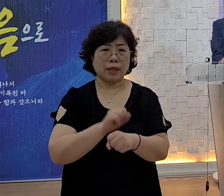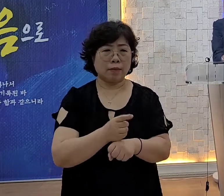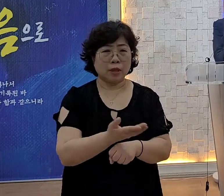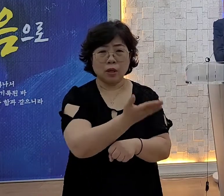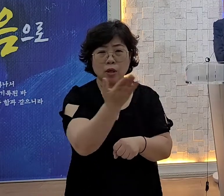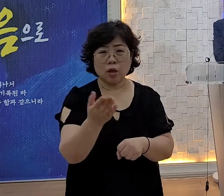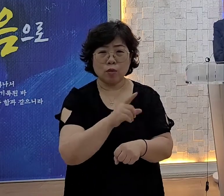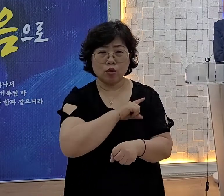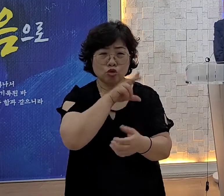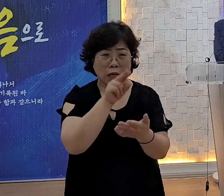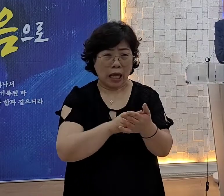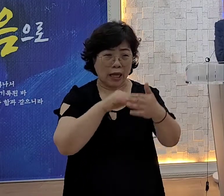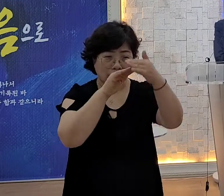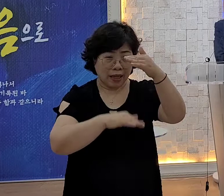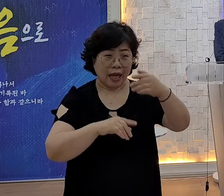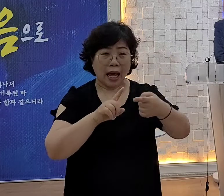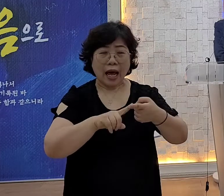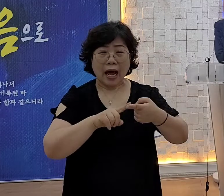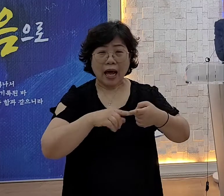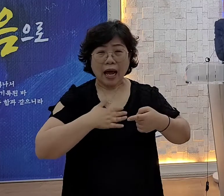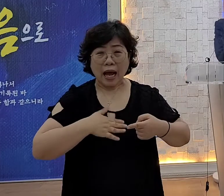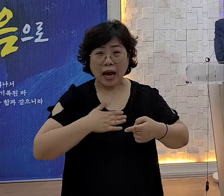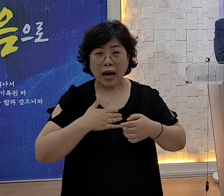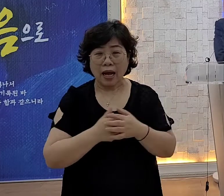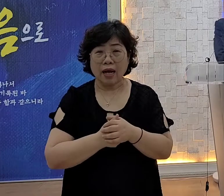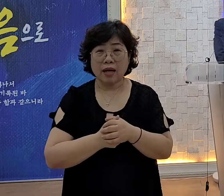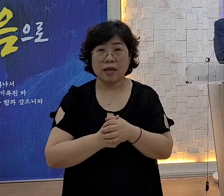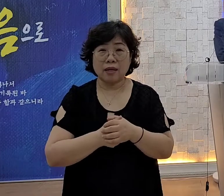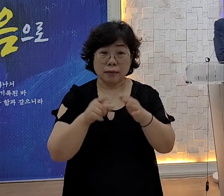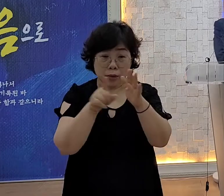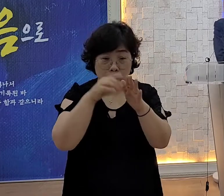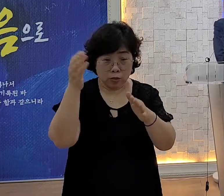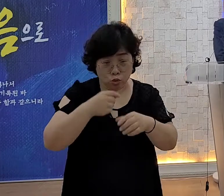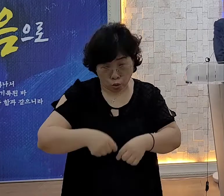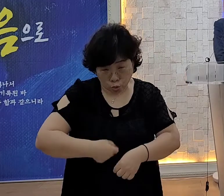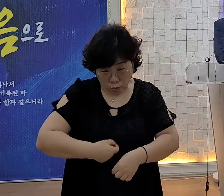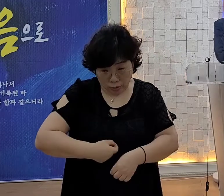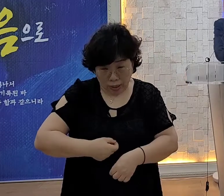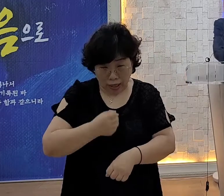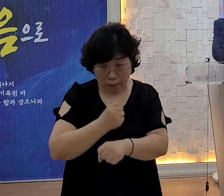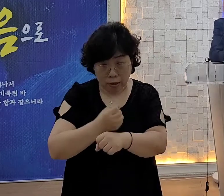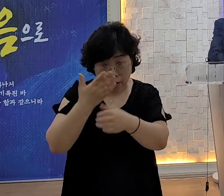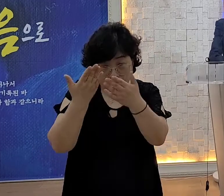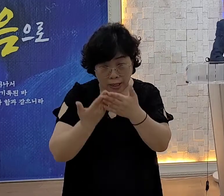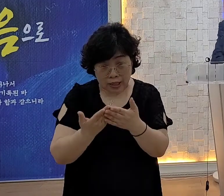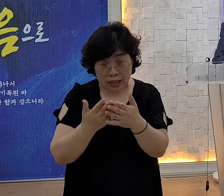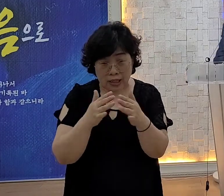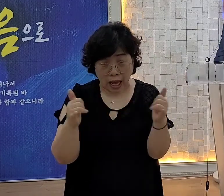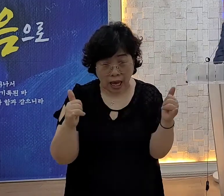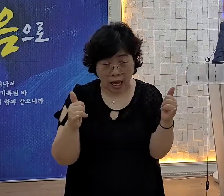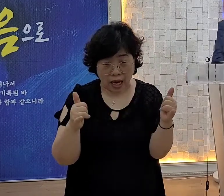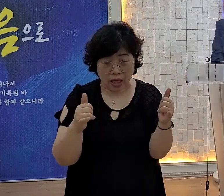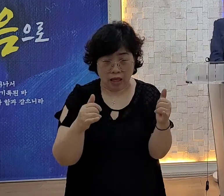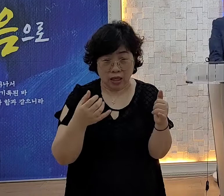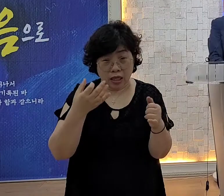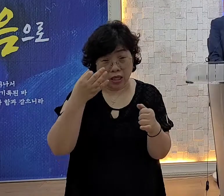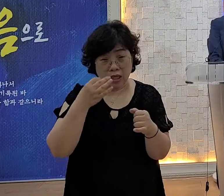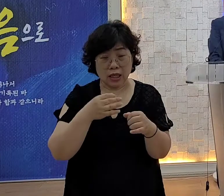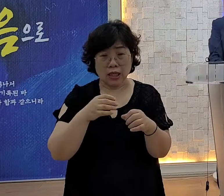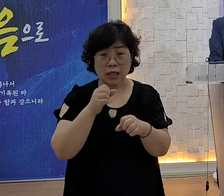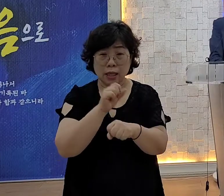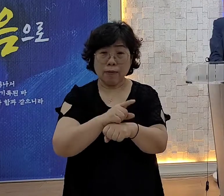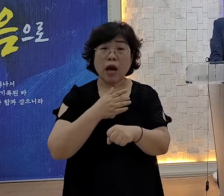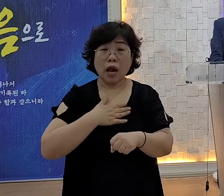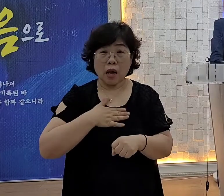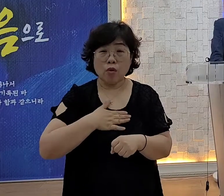오늘 주제를 다 알고 계십니다. 믿음으로 우리는 어렵다함을 받는 존재들이다. 라는 것을. 자, 그러면 이제부터